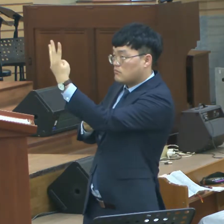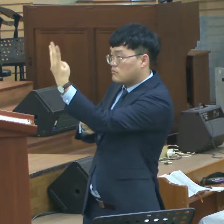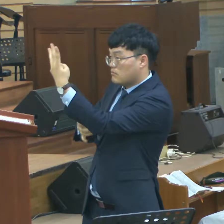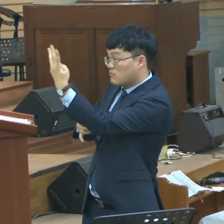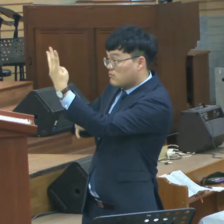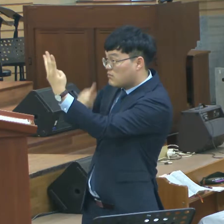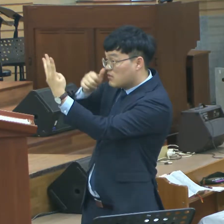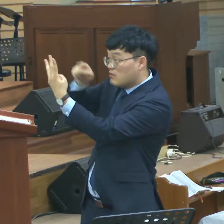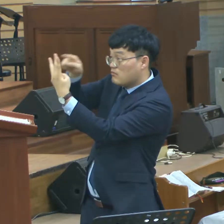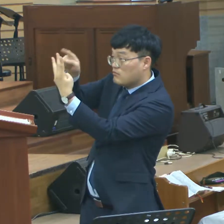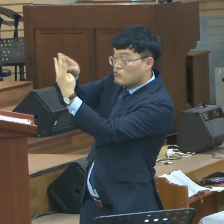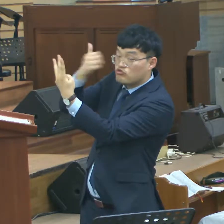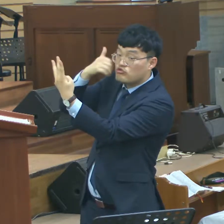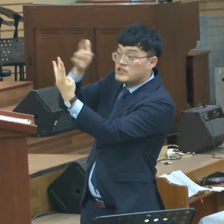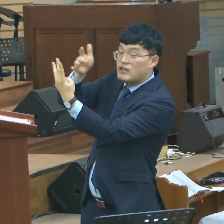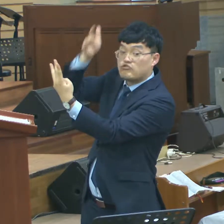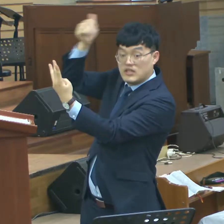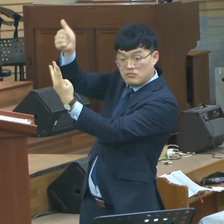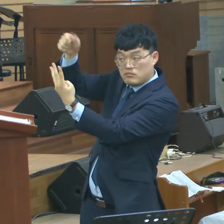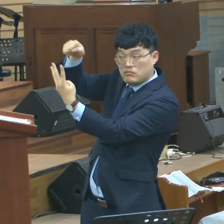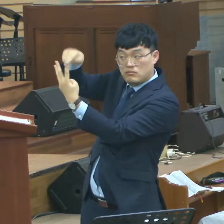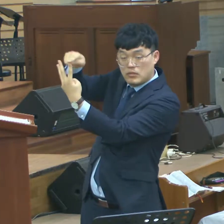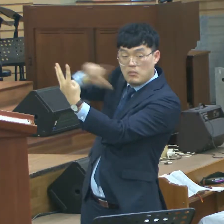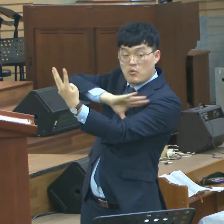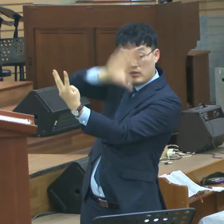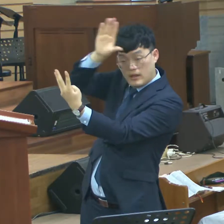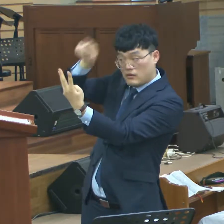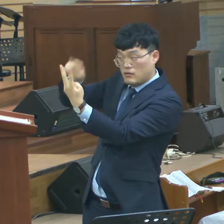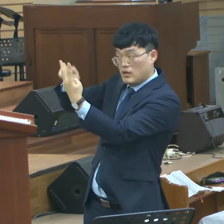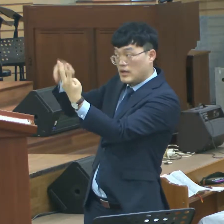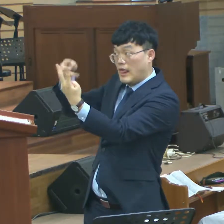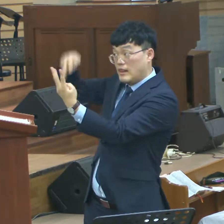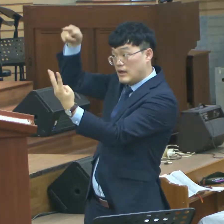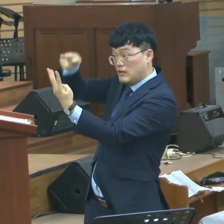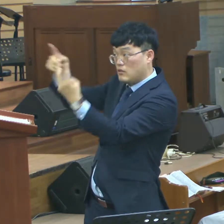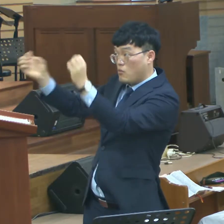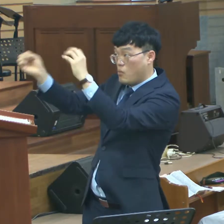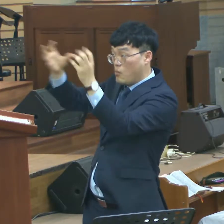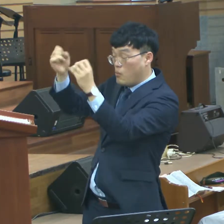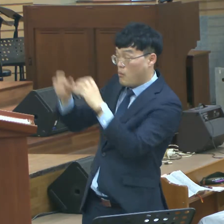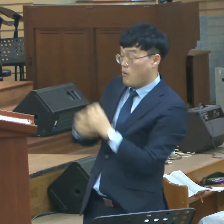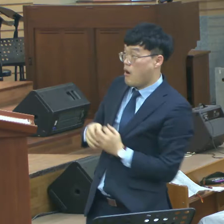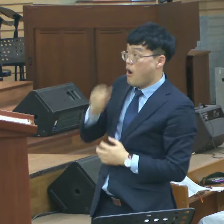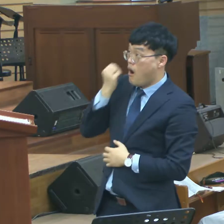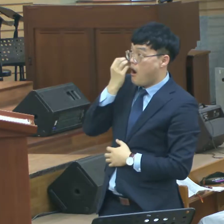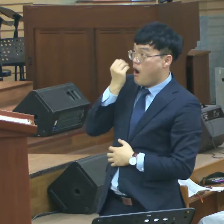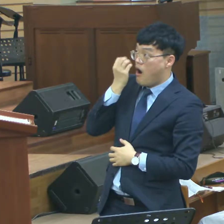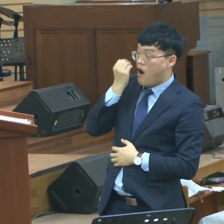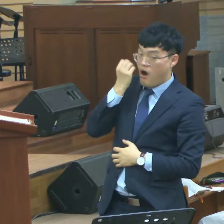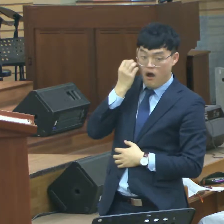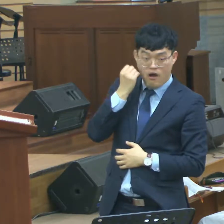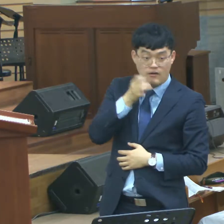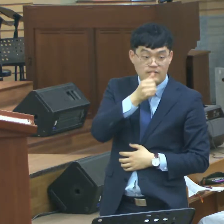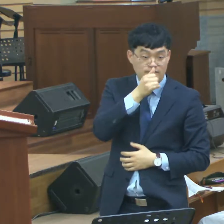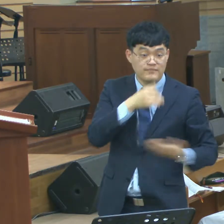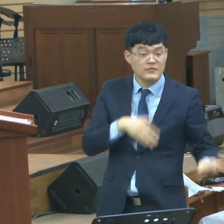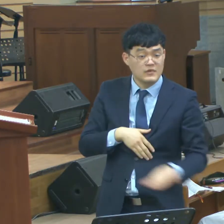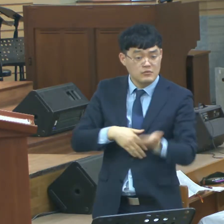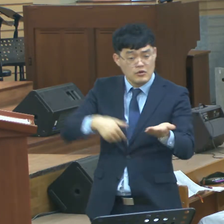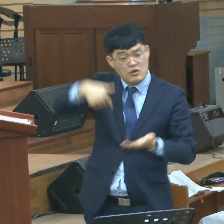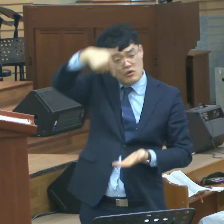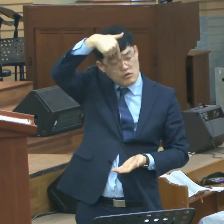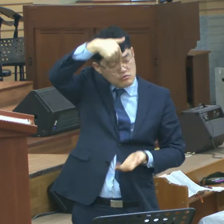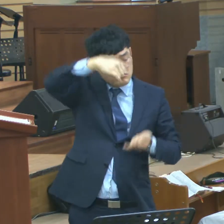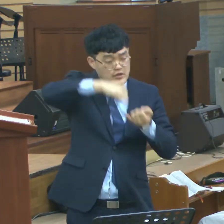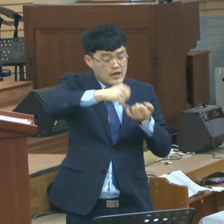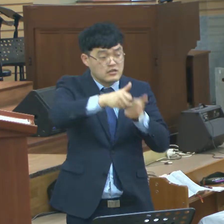엘리야였어요. 3명이 있었는데 모세, 엘리야, 예수님 3명이서 대화하는 거예요. 여러분 구약에 2명만 딱 선지자를 뽑으라